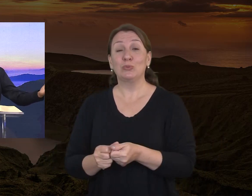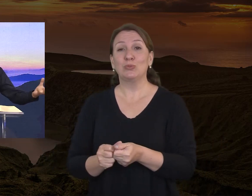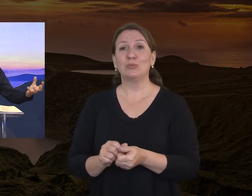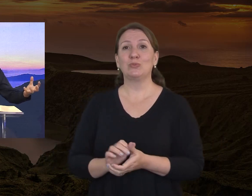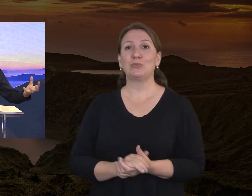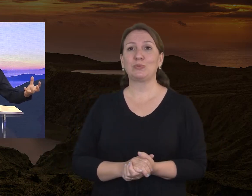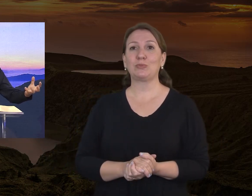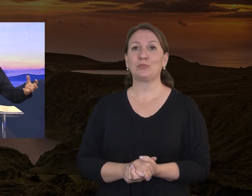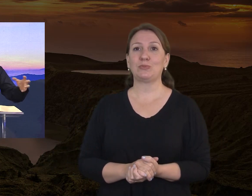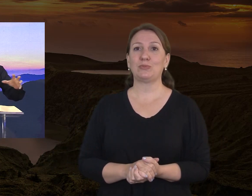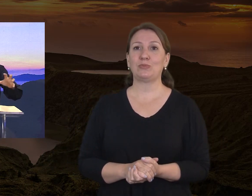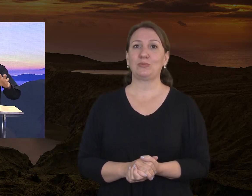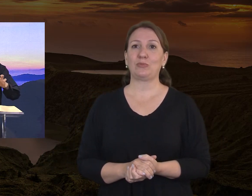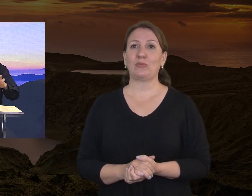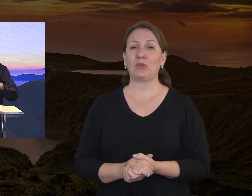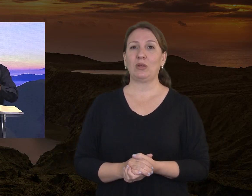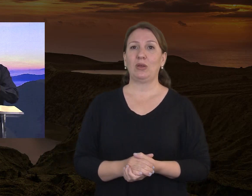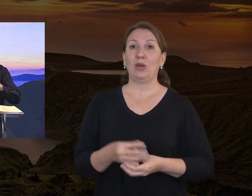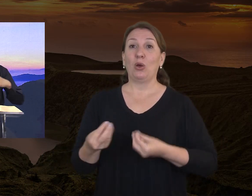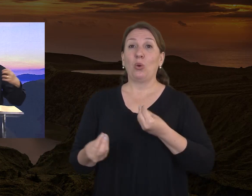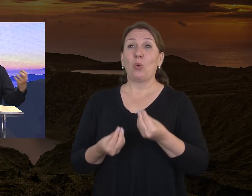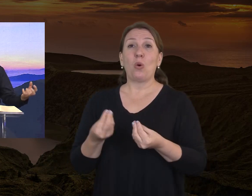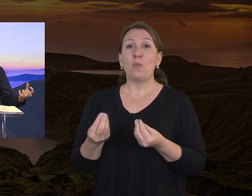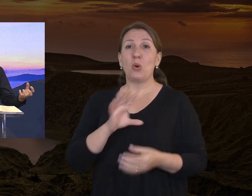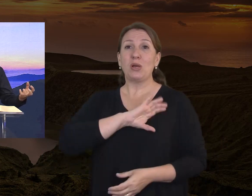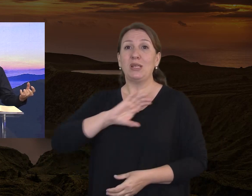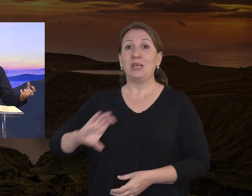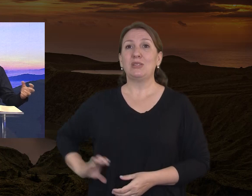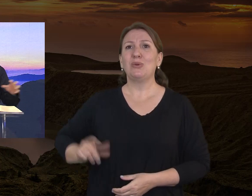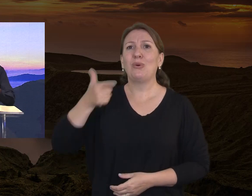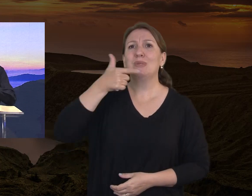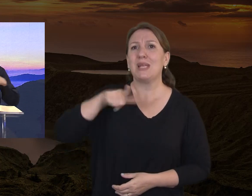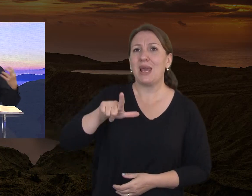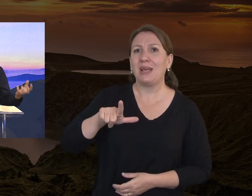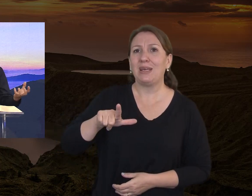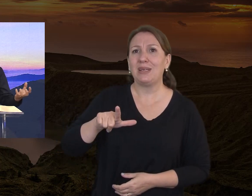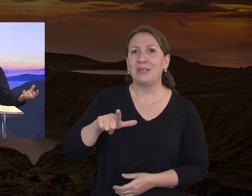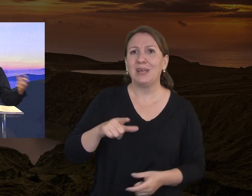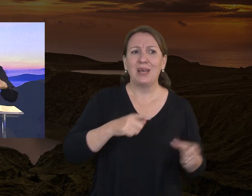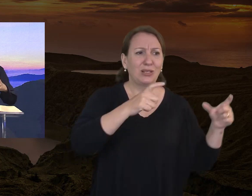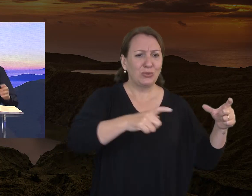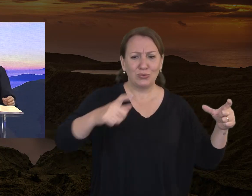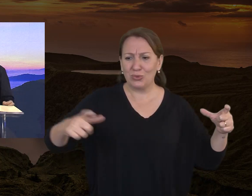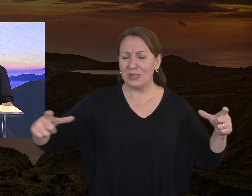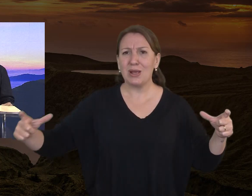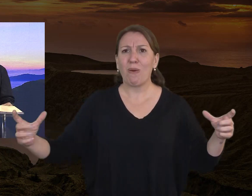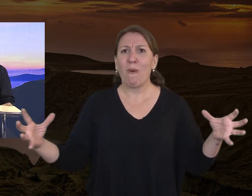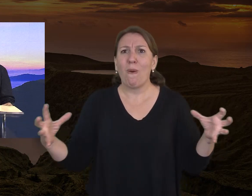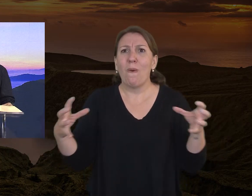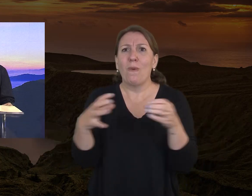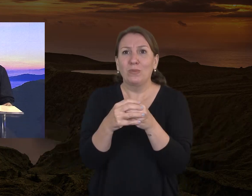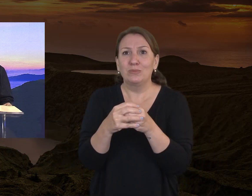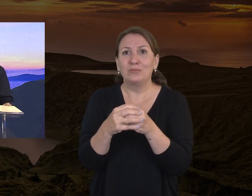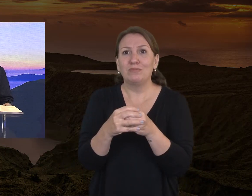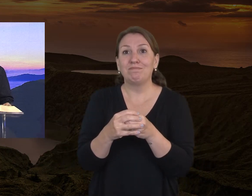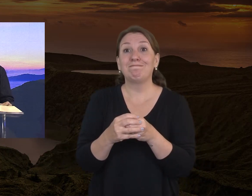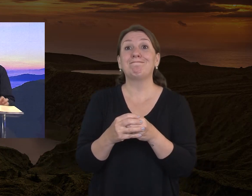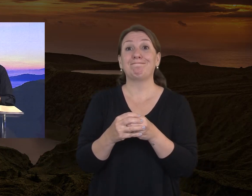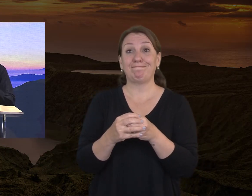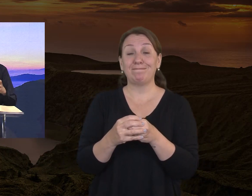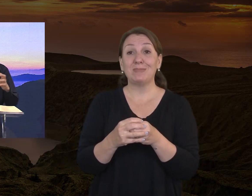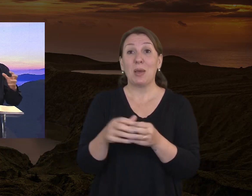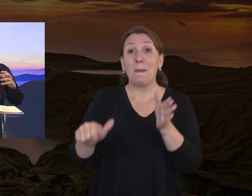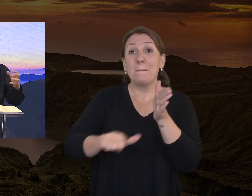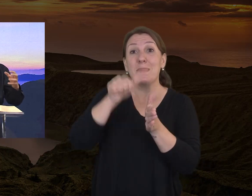as coisas, se todas as coisas não estiverem em paz com Deus? Em outras palavras,